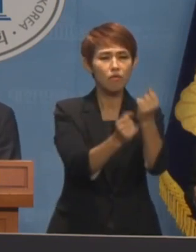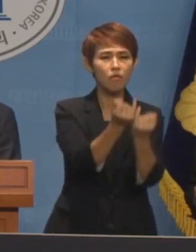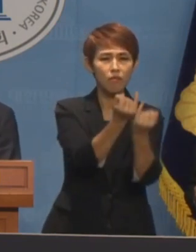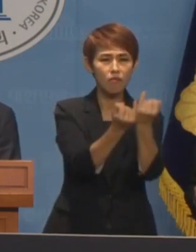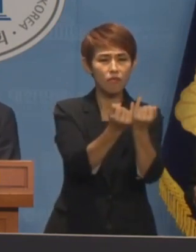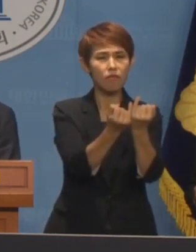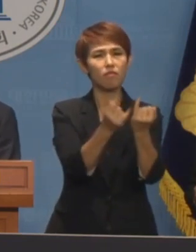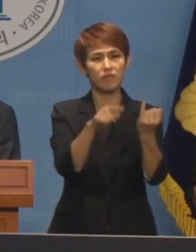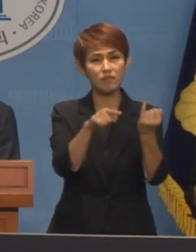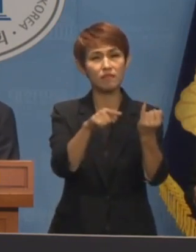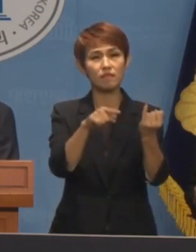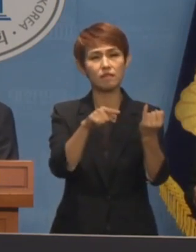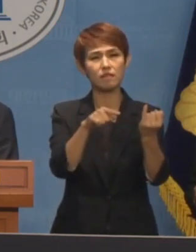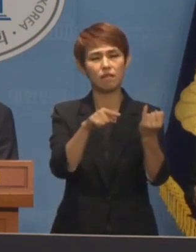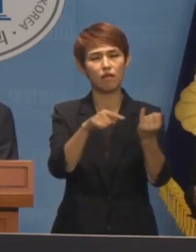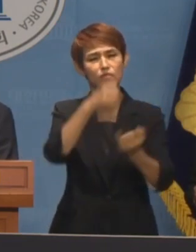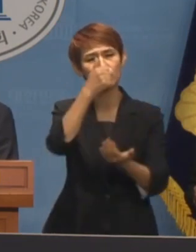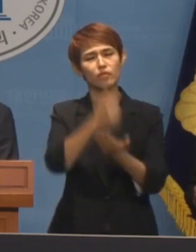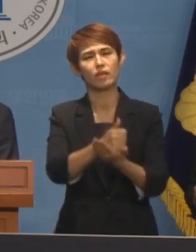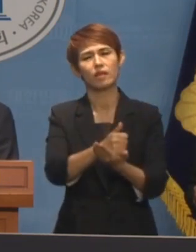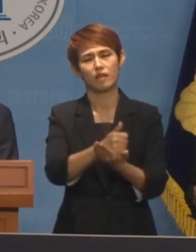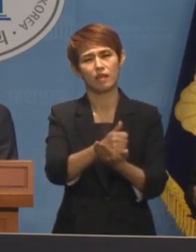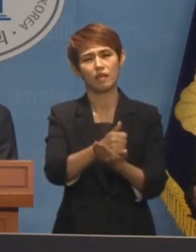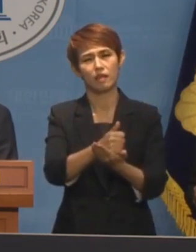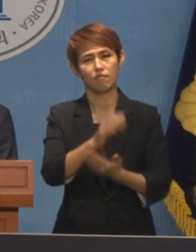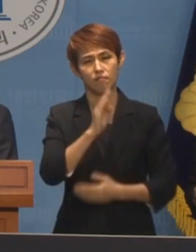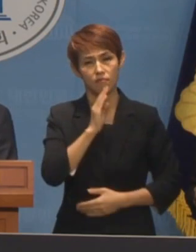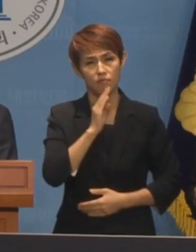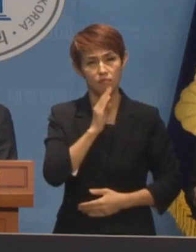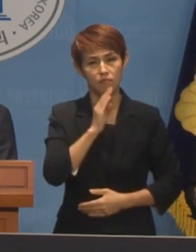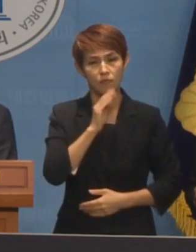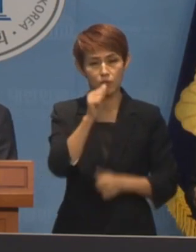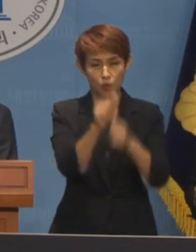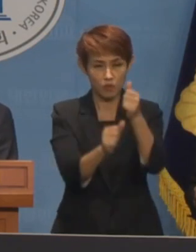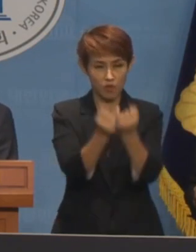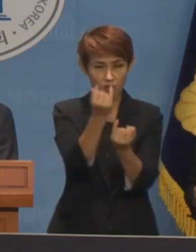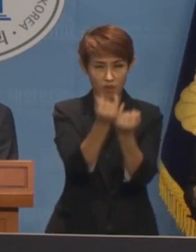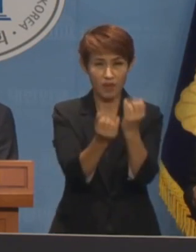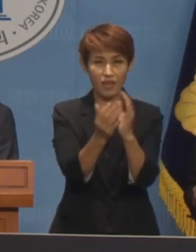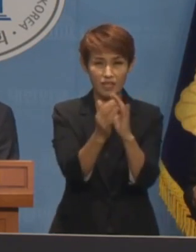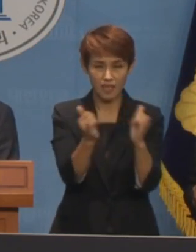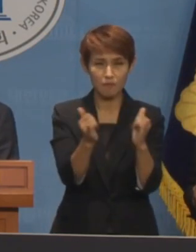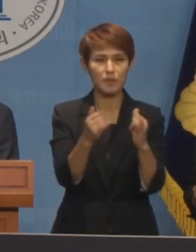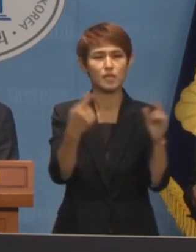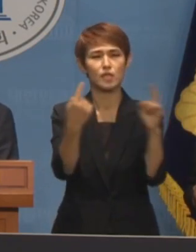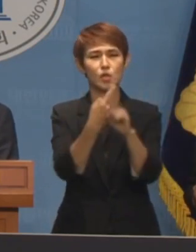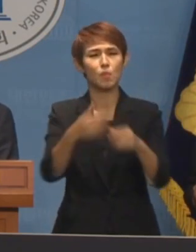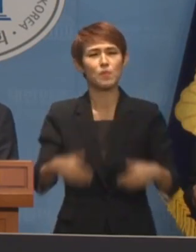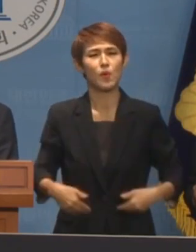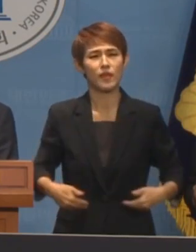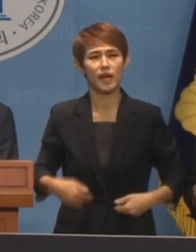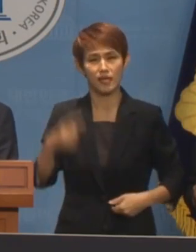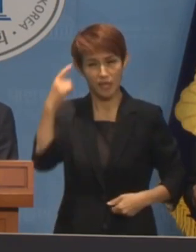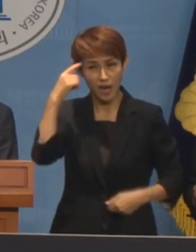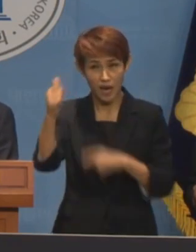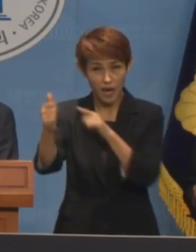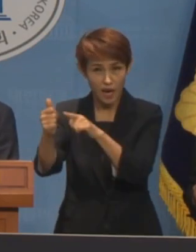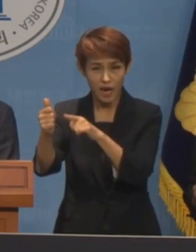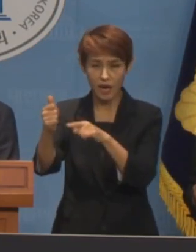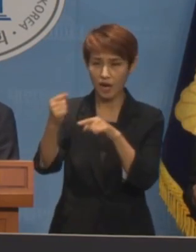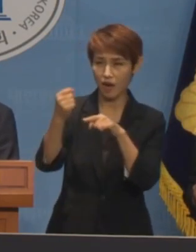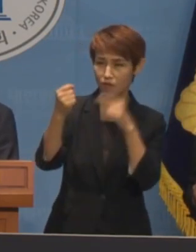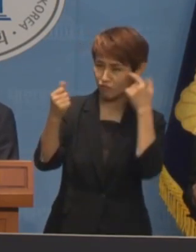행위 자체가 죄악이라고 믿으며 동성애자 전환 치료가 필요하다는 신념에 관해